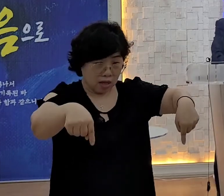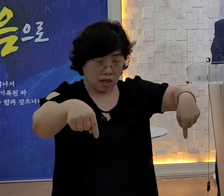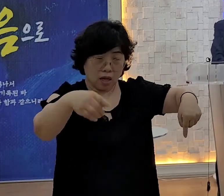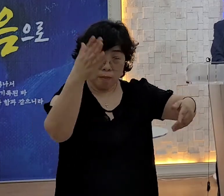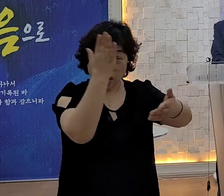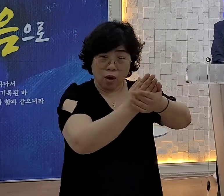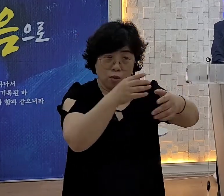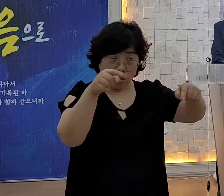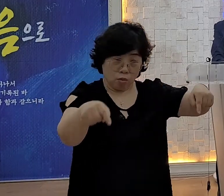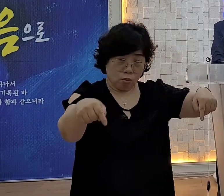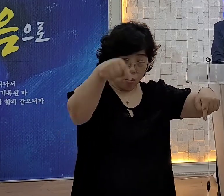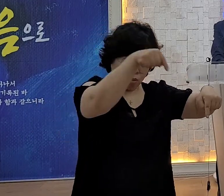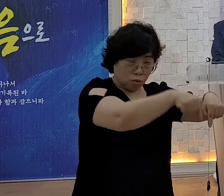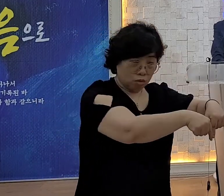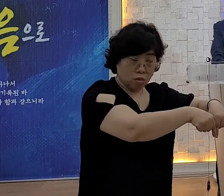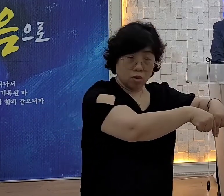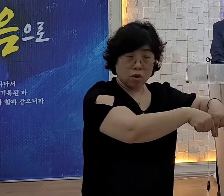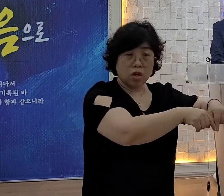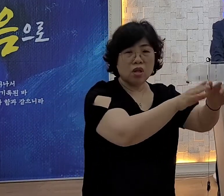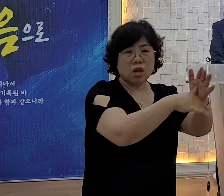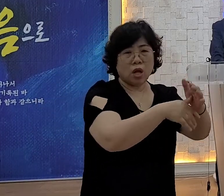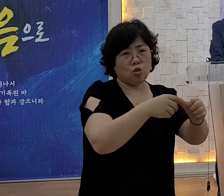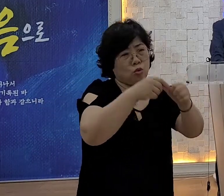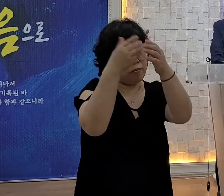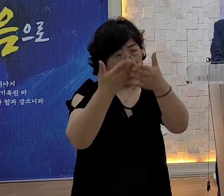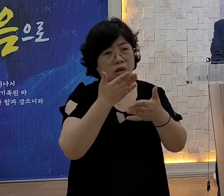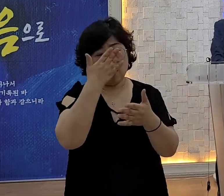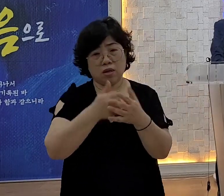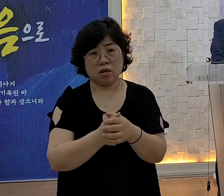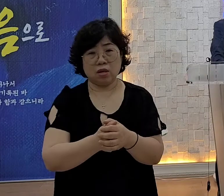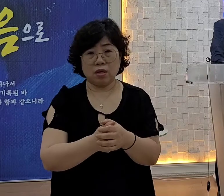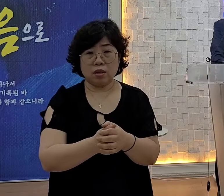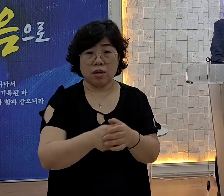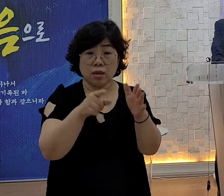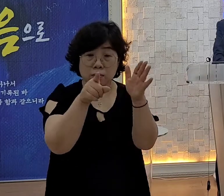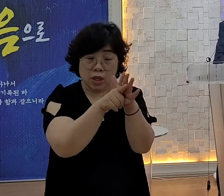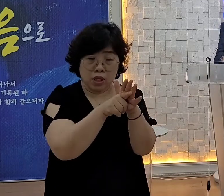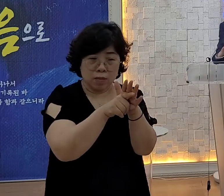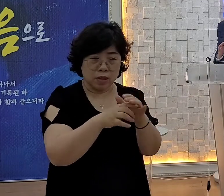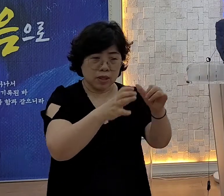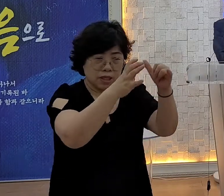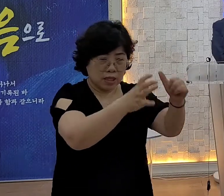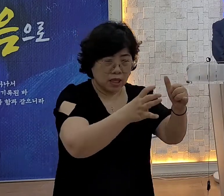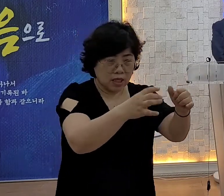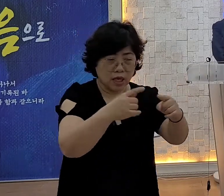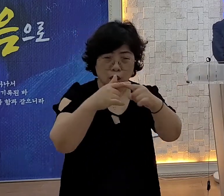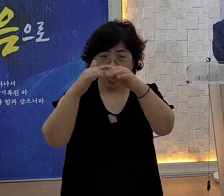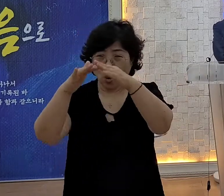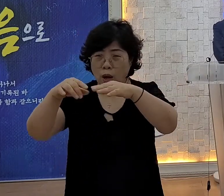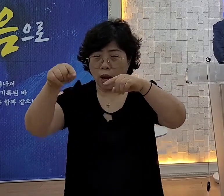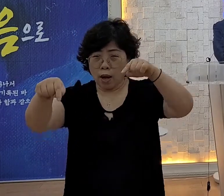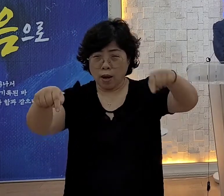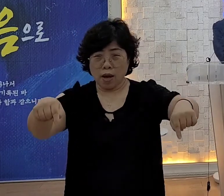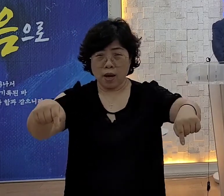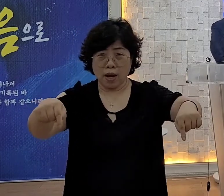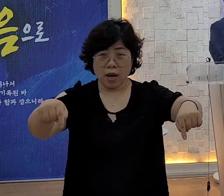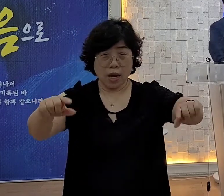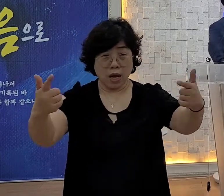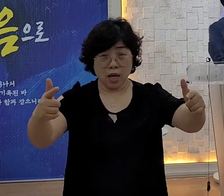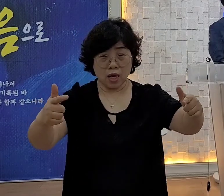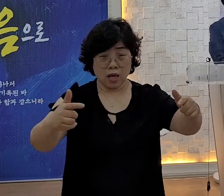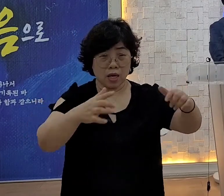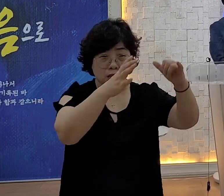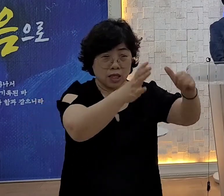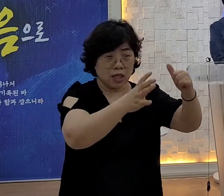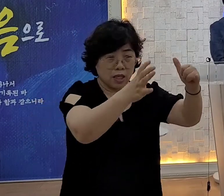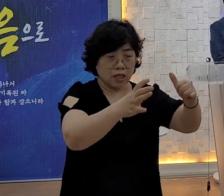구원을 받지 못합니다. 믿음은 세상 한 발, 교회 한 발이 아니고 이제